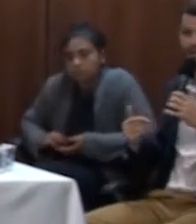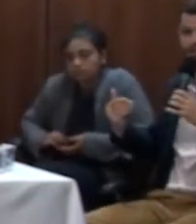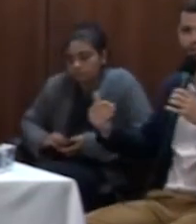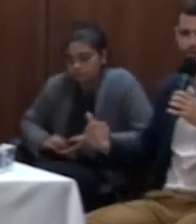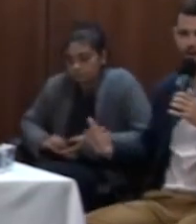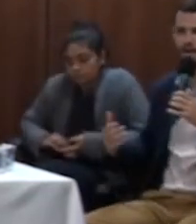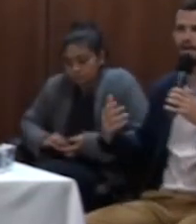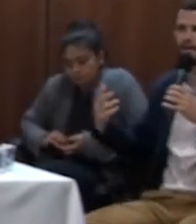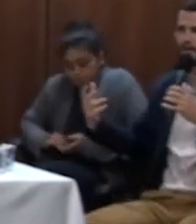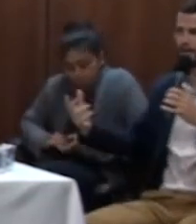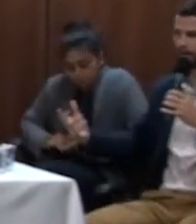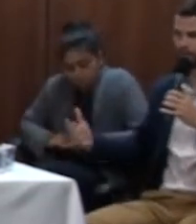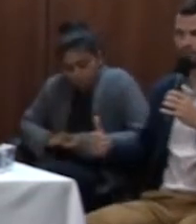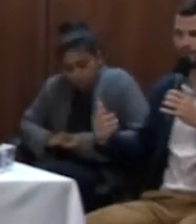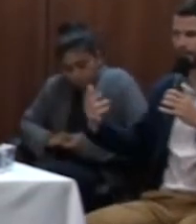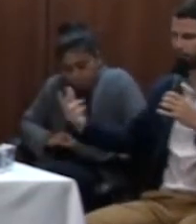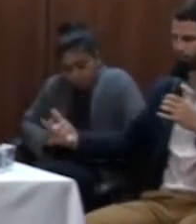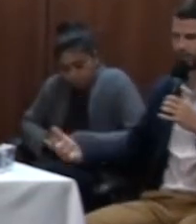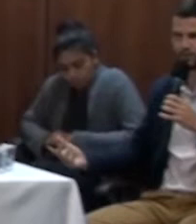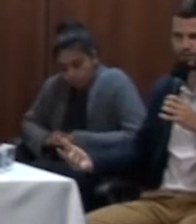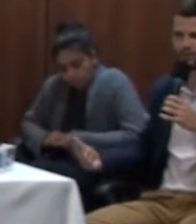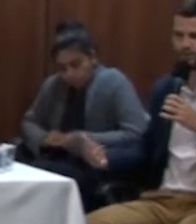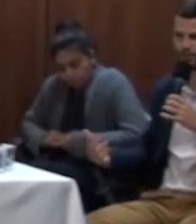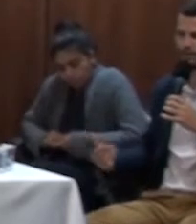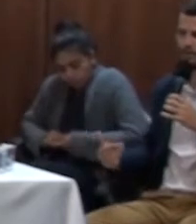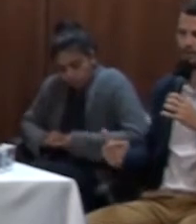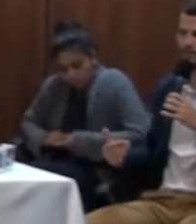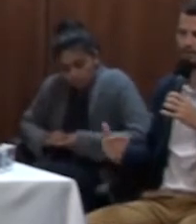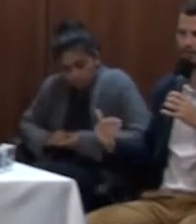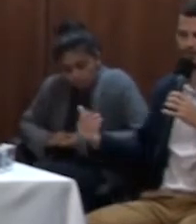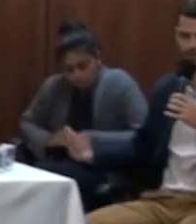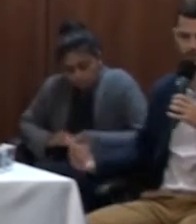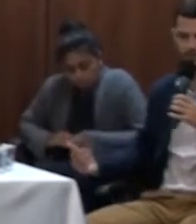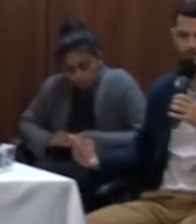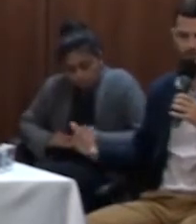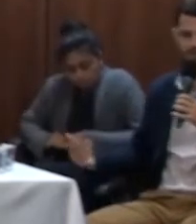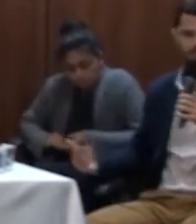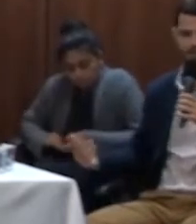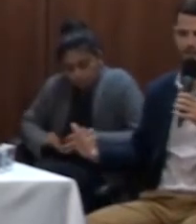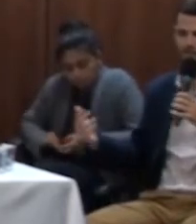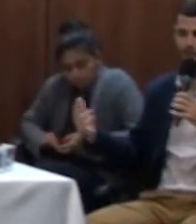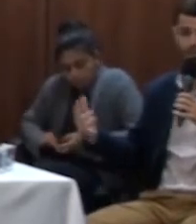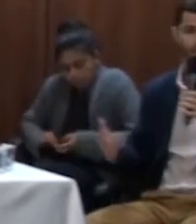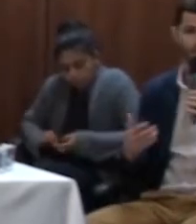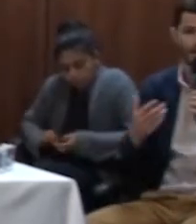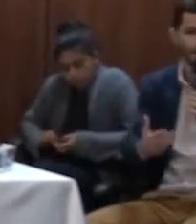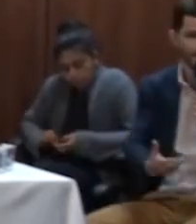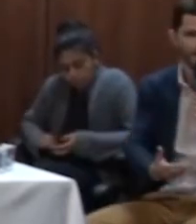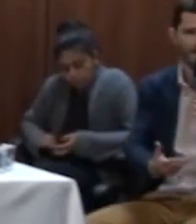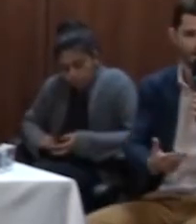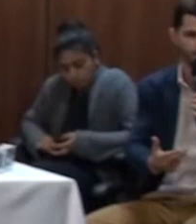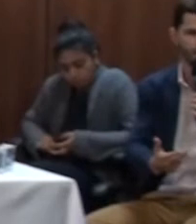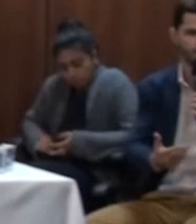pode se somar aos movimentos de direitos da população travesti e transexual, se